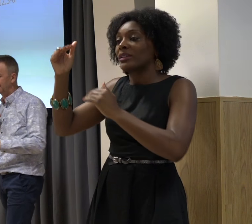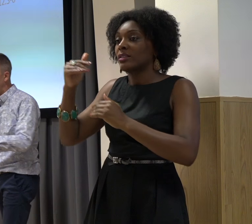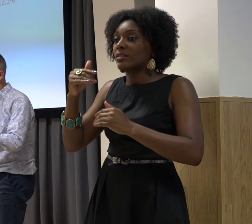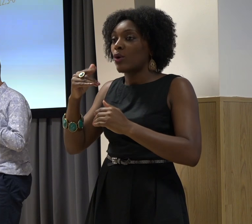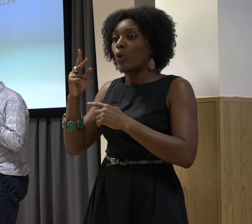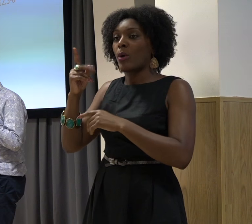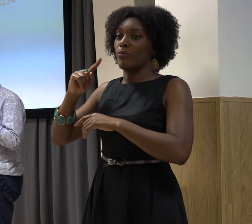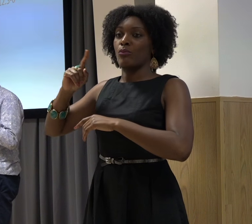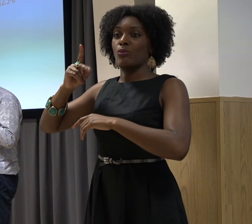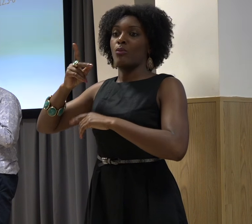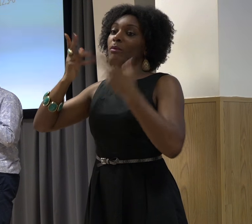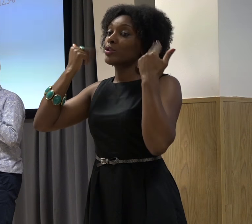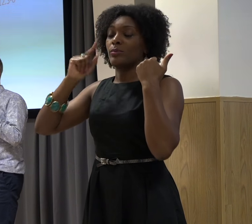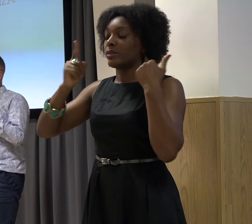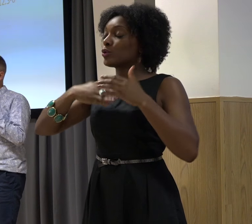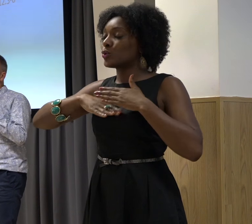13, verset 1.